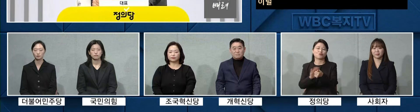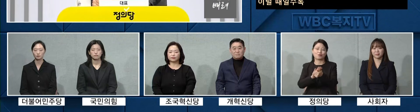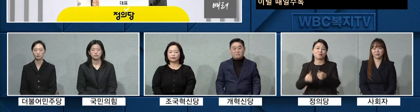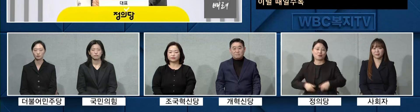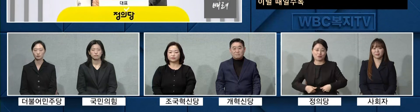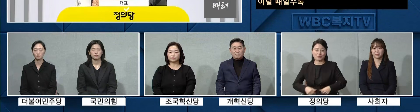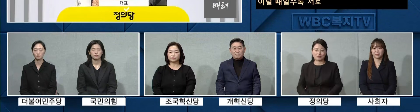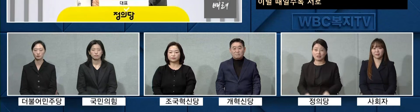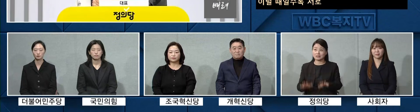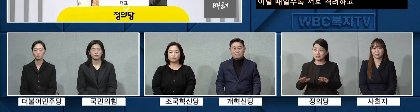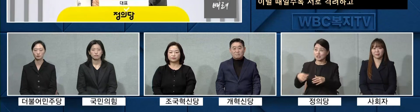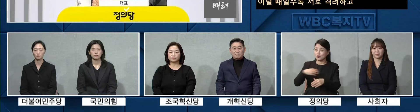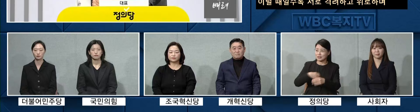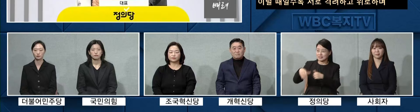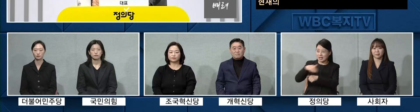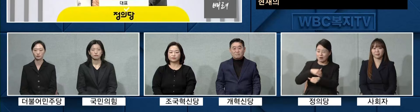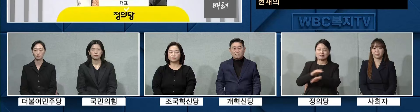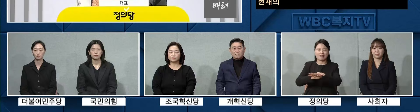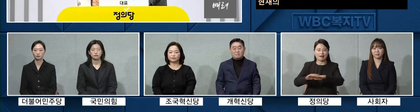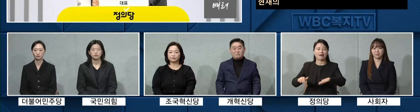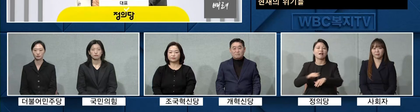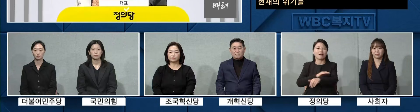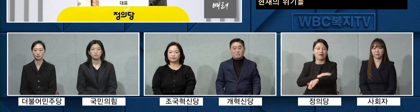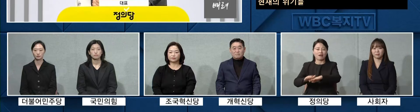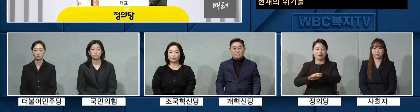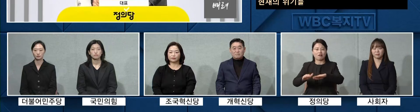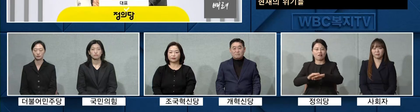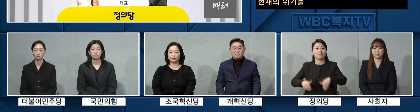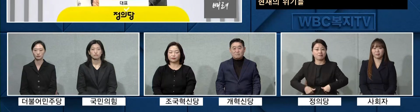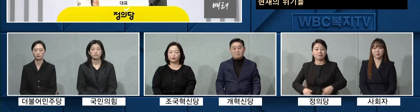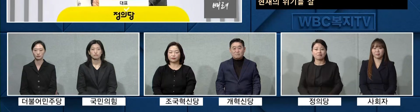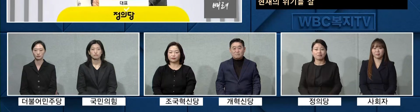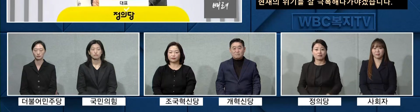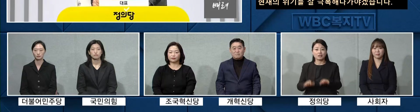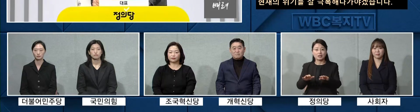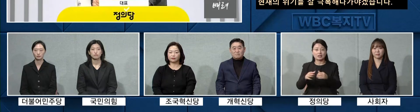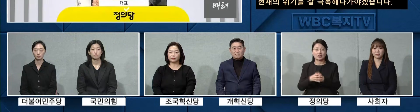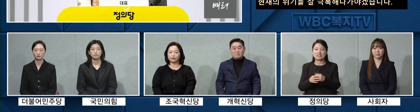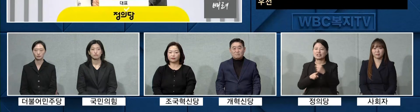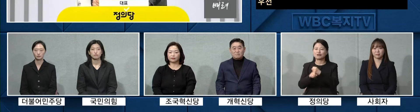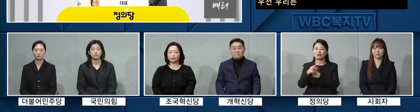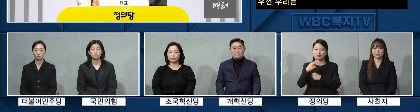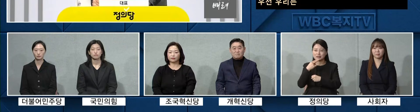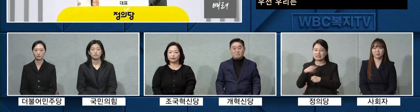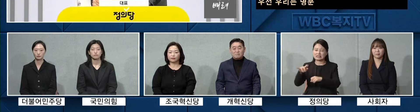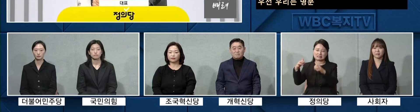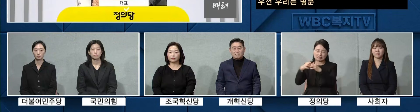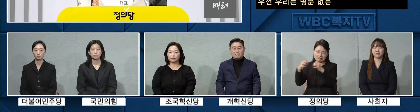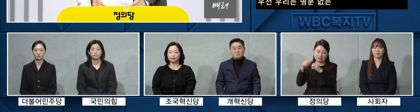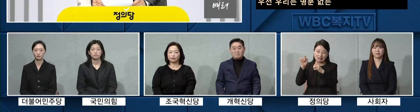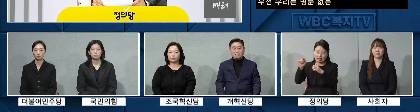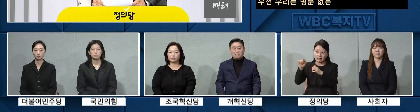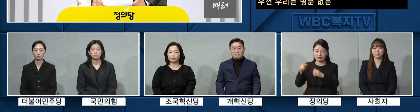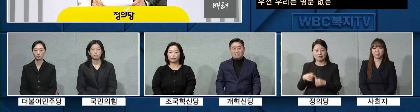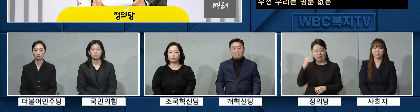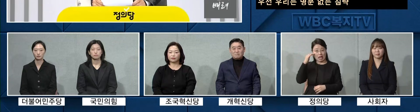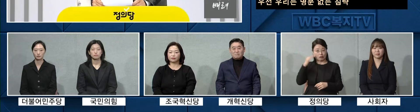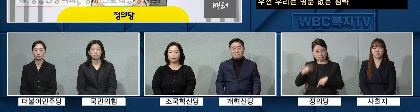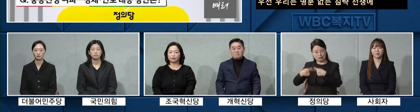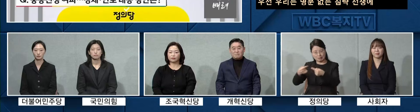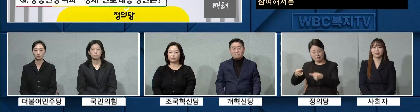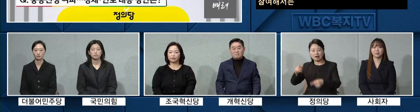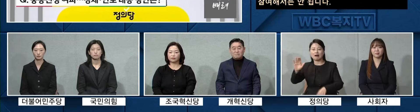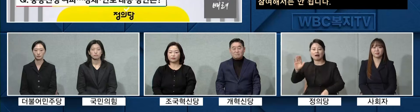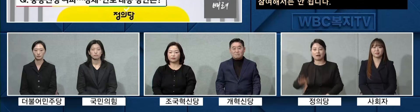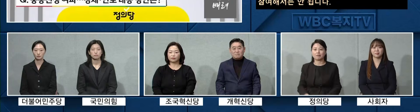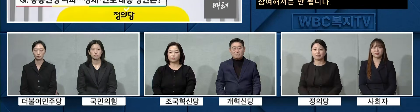현재 위기를 잘 극복해 나가야겠습니다. 우선 우리는 명분 없는 침략 전쟁에 참여해서는 안 됩니다.